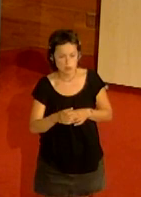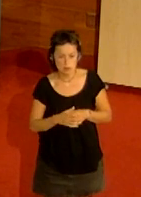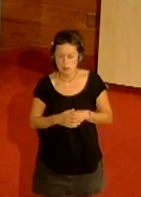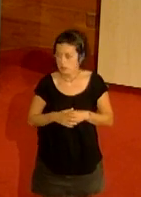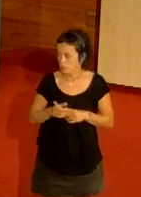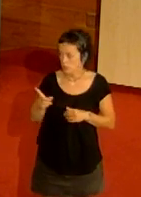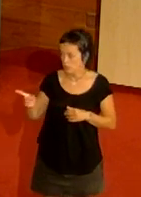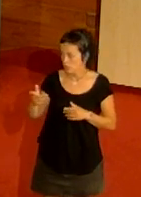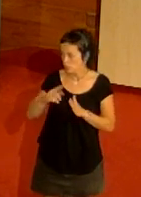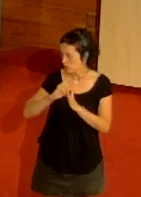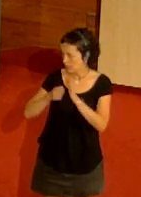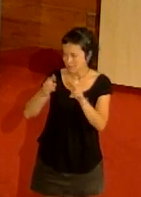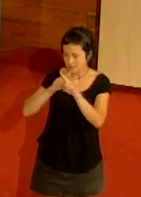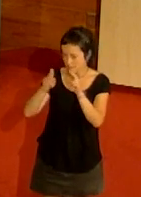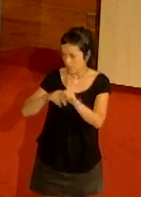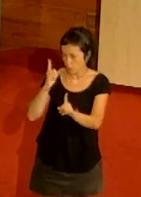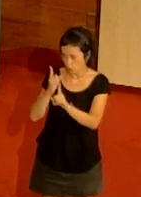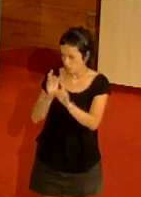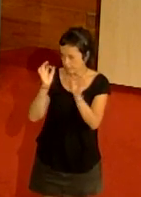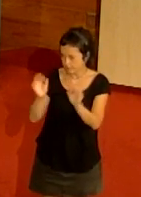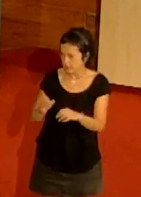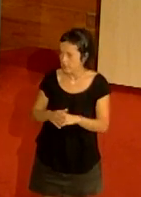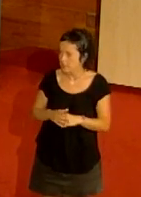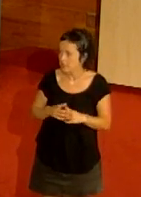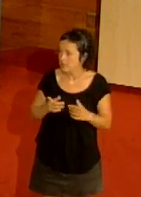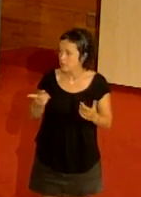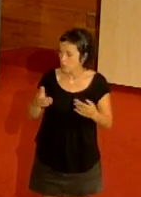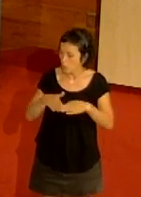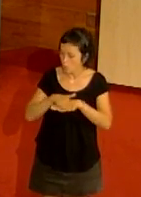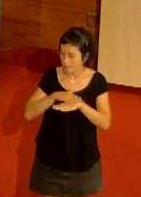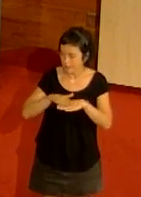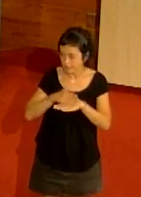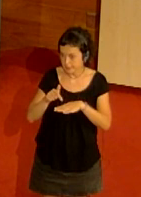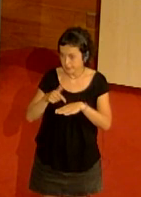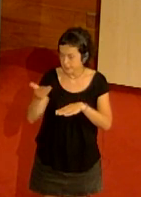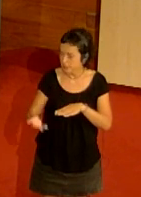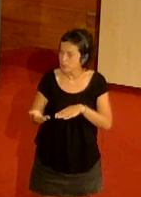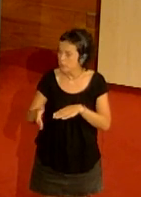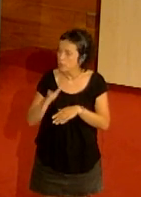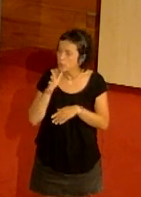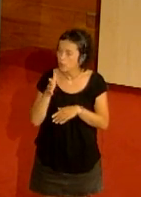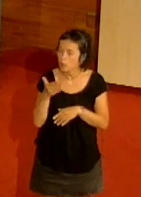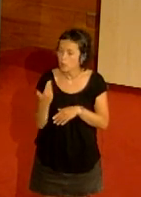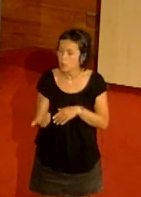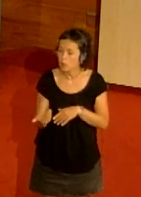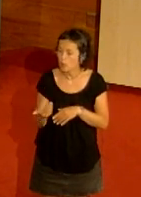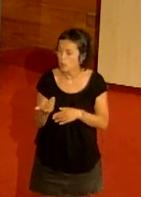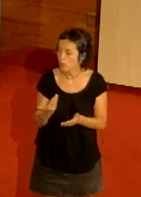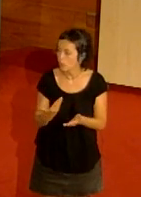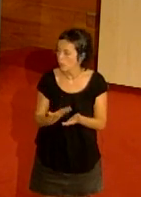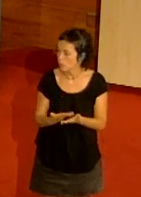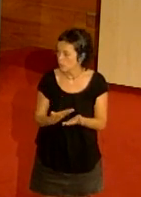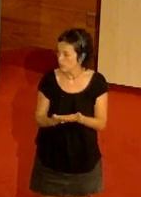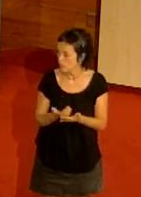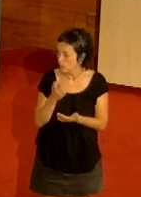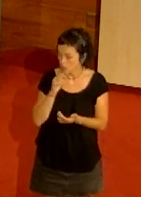supuesto, pero bueno, están basadas, la base es importante porque la justificación, lo hemos visto aquí